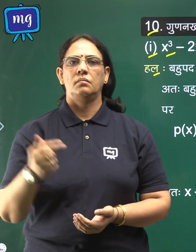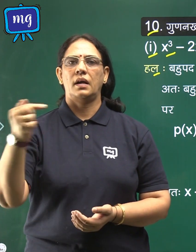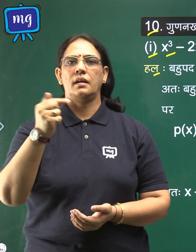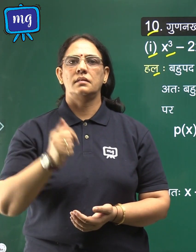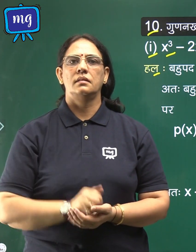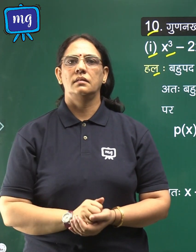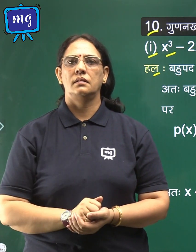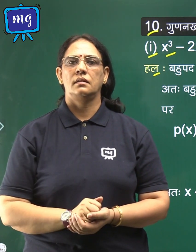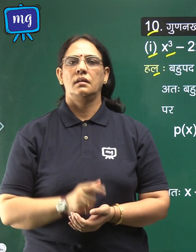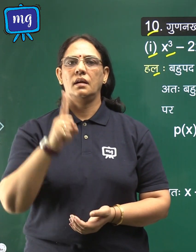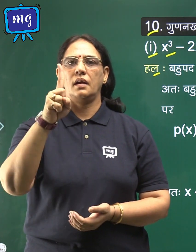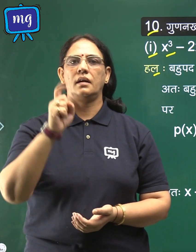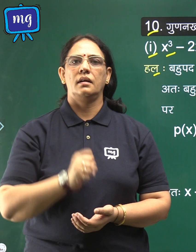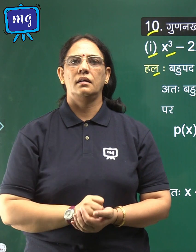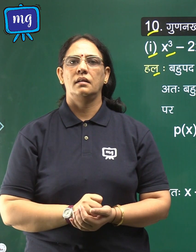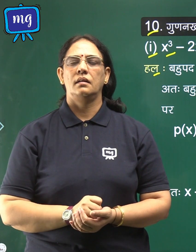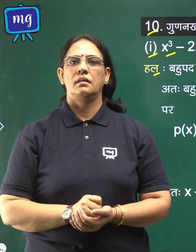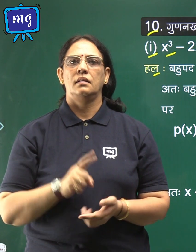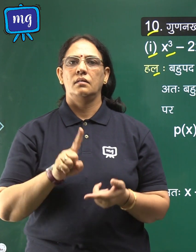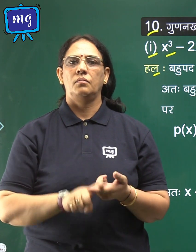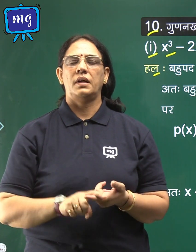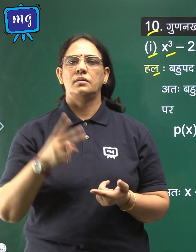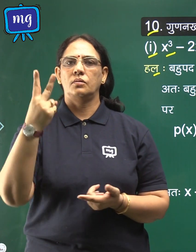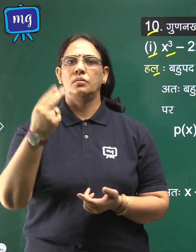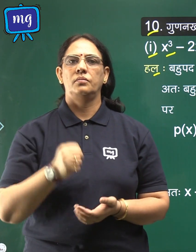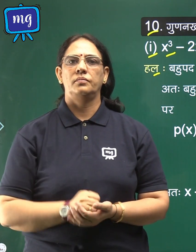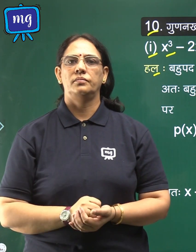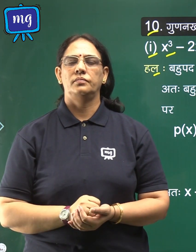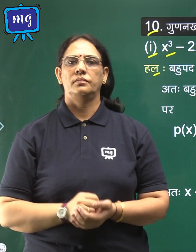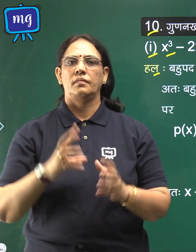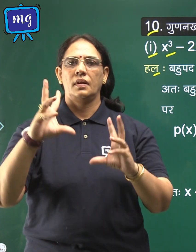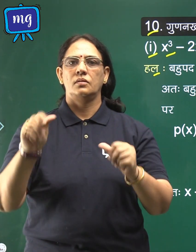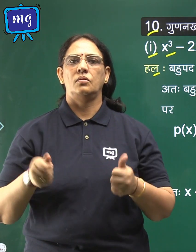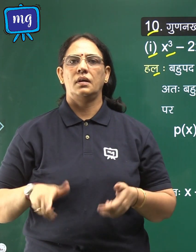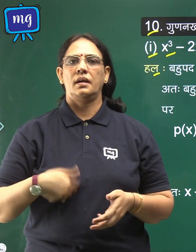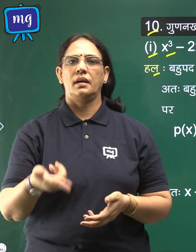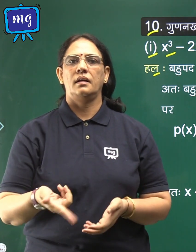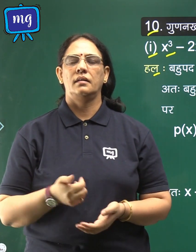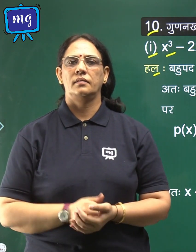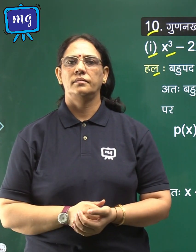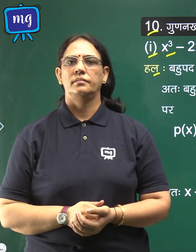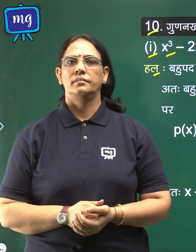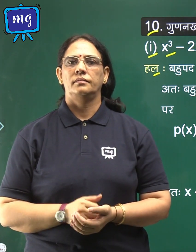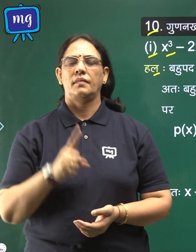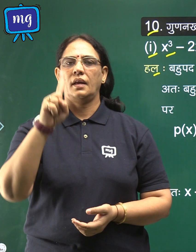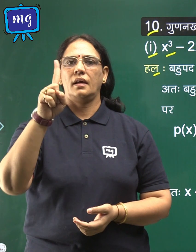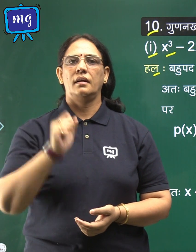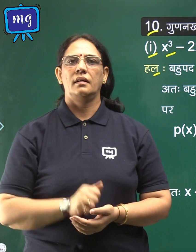माइनस एक प्लस दो, सॉल्व करेंगे,